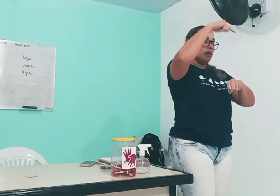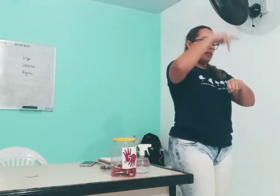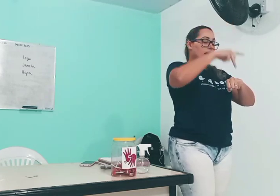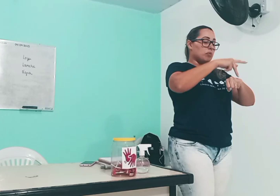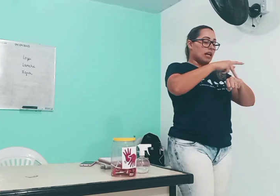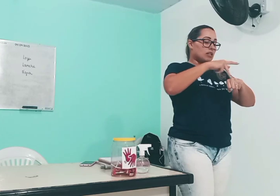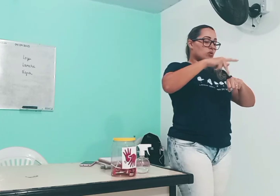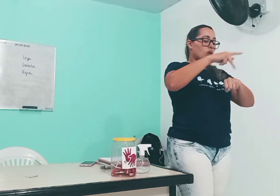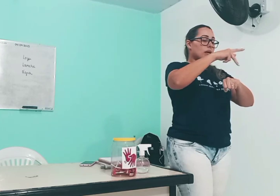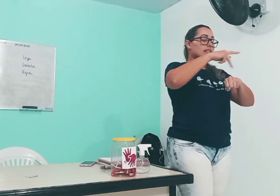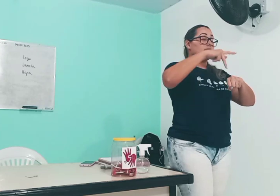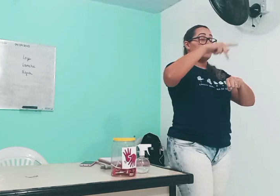Porque ela sobe assim.